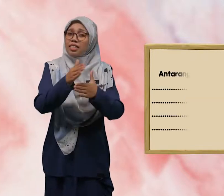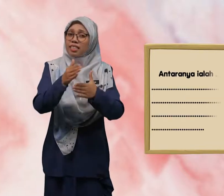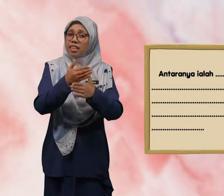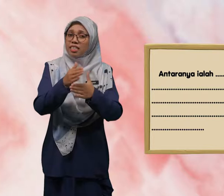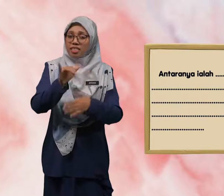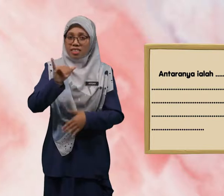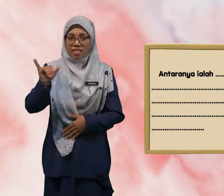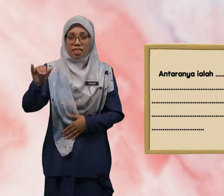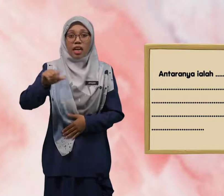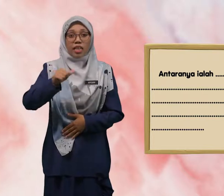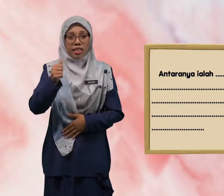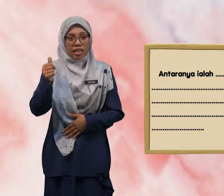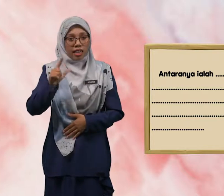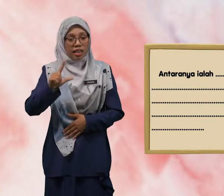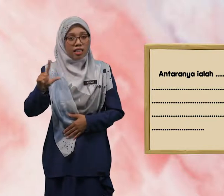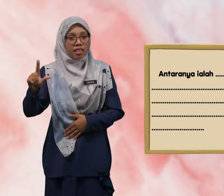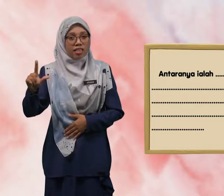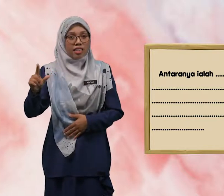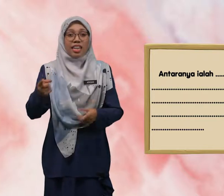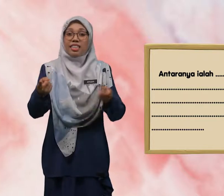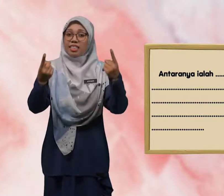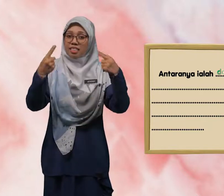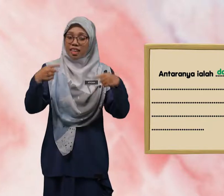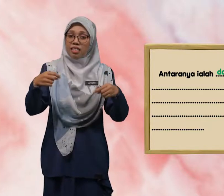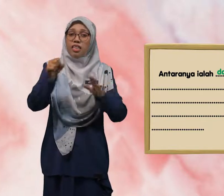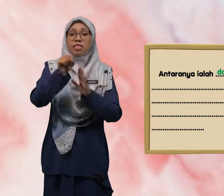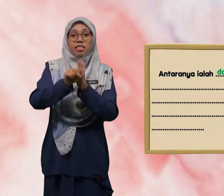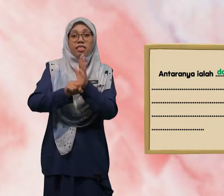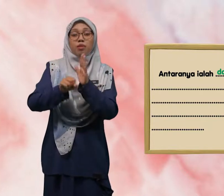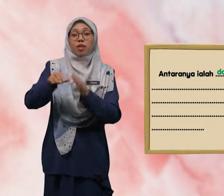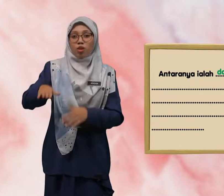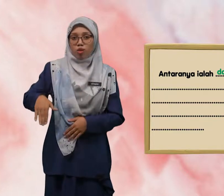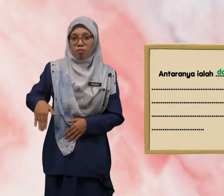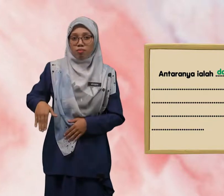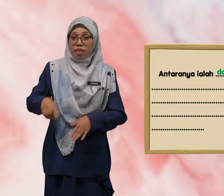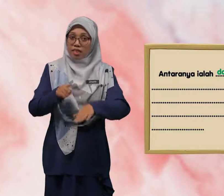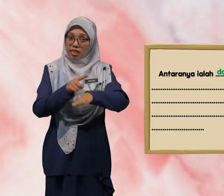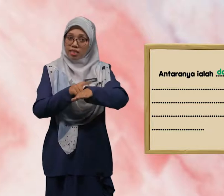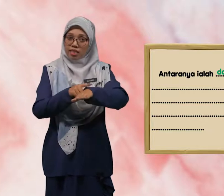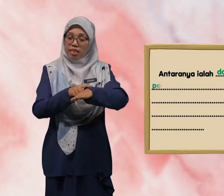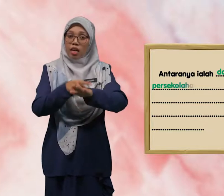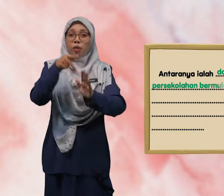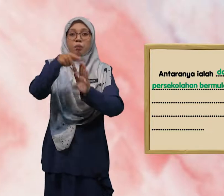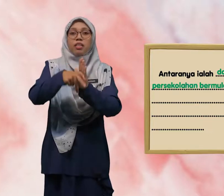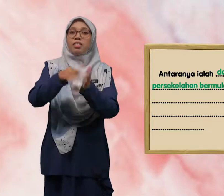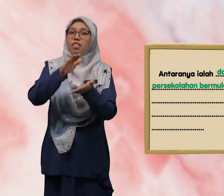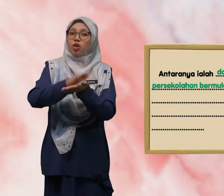antaranya ialah datang sebelum sesi persekolahan